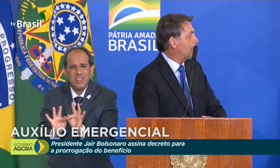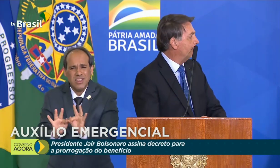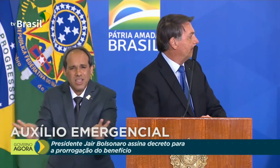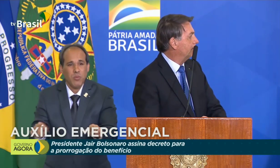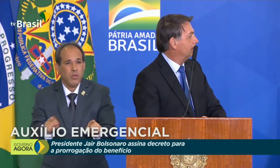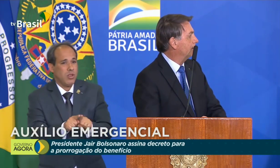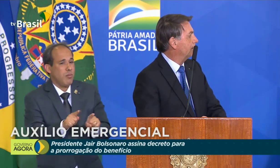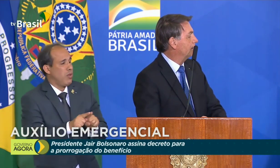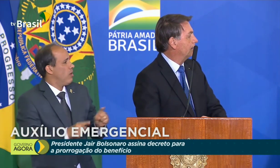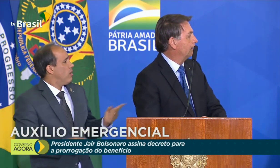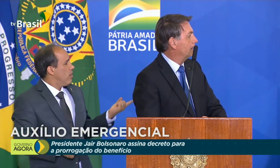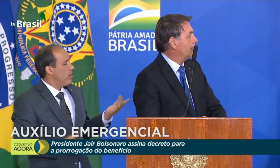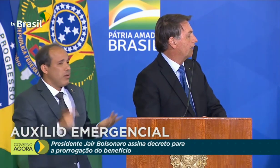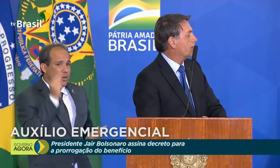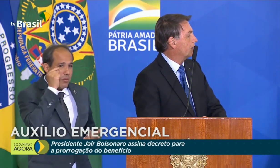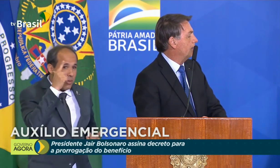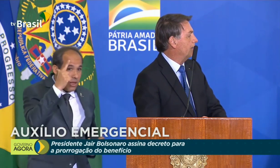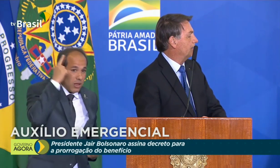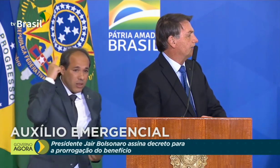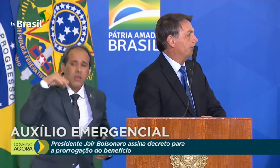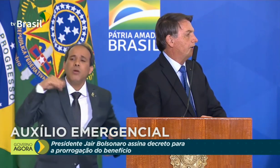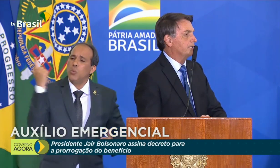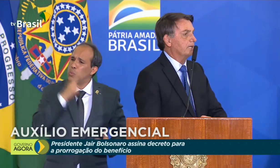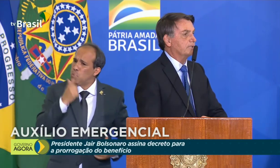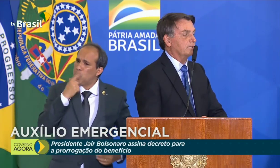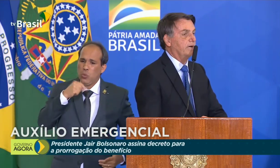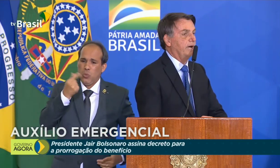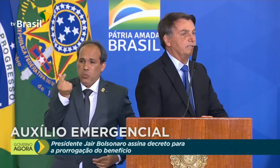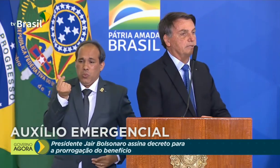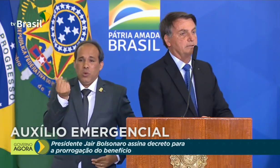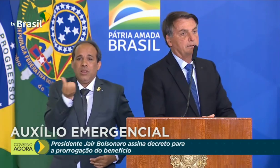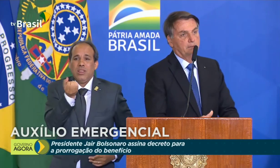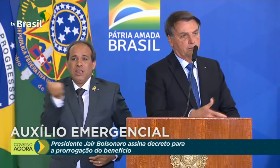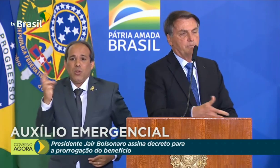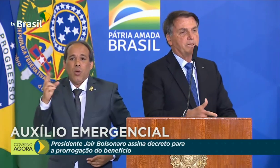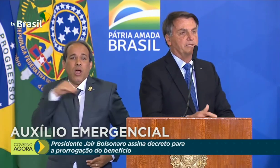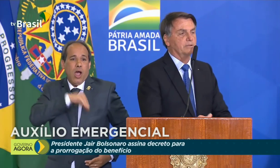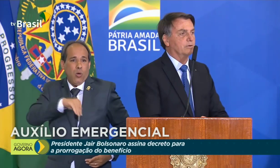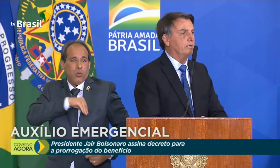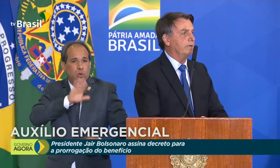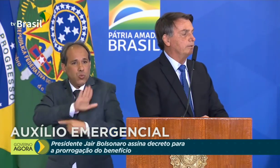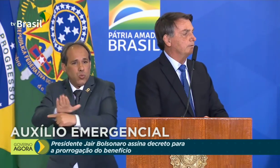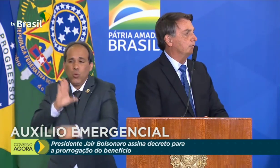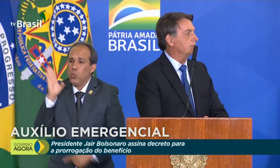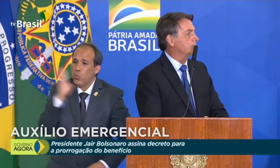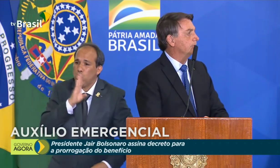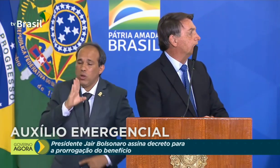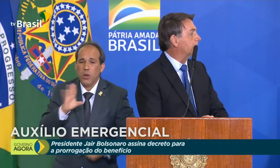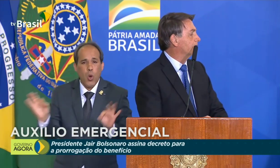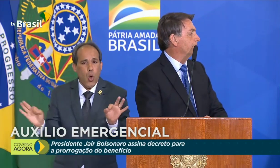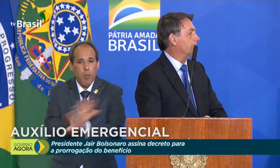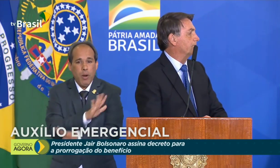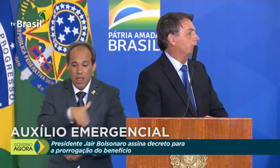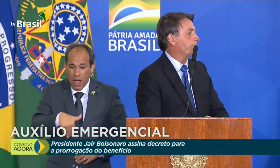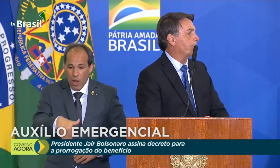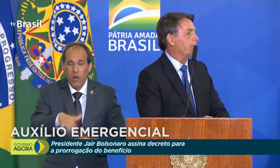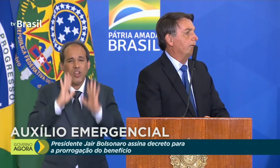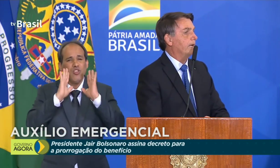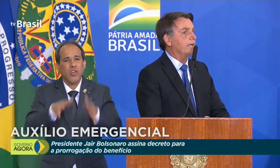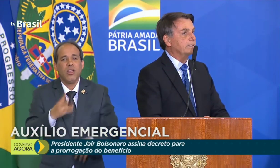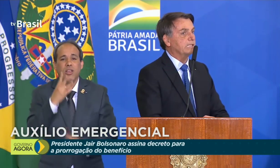Guimarães, receberam esse auxílio emergencial de R$600, completando agora o terceiro